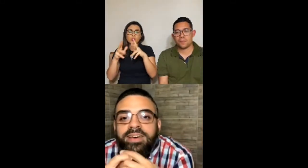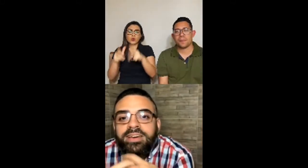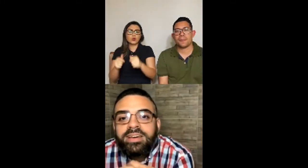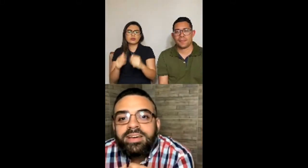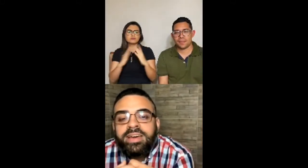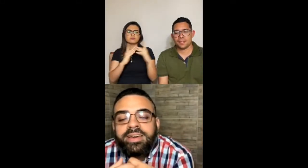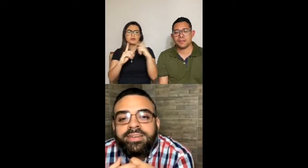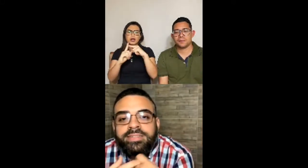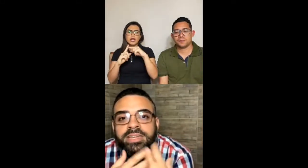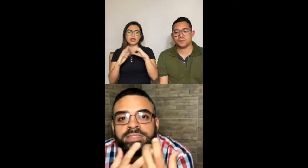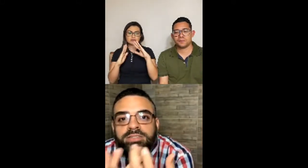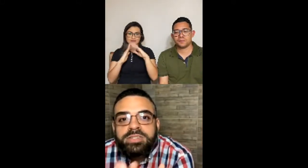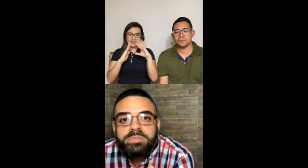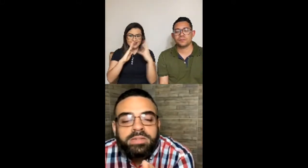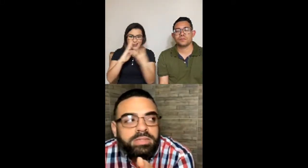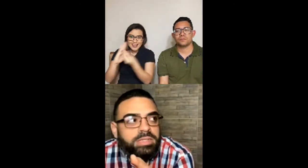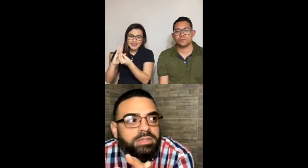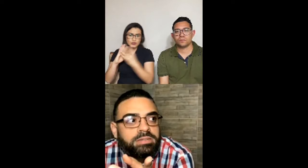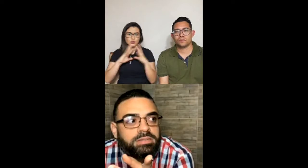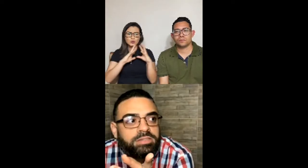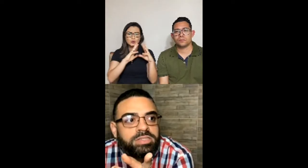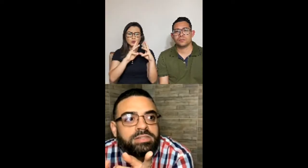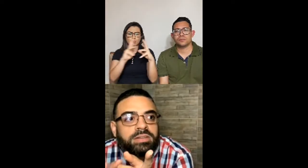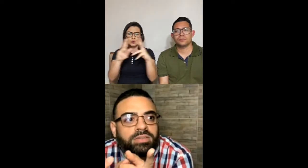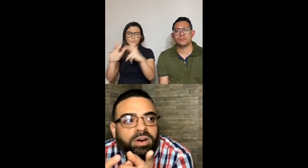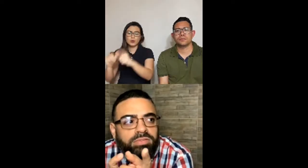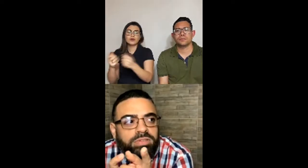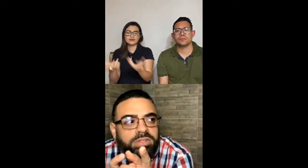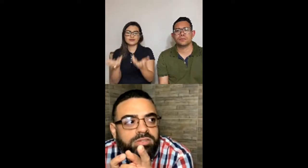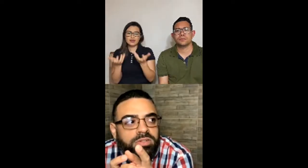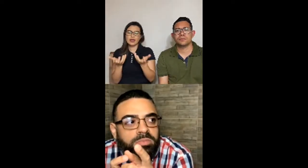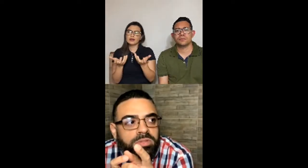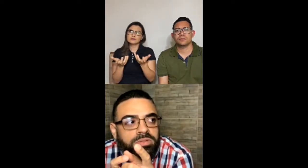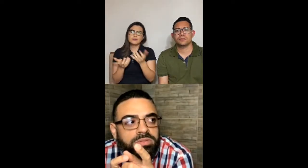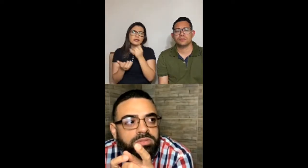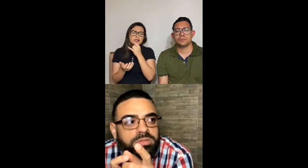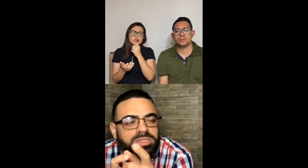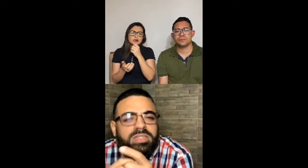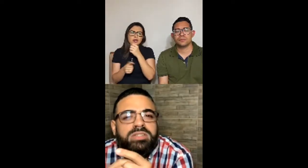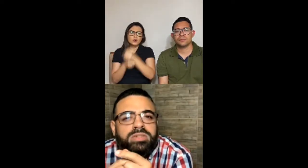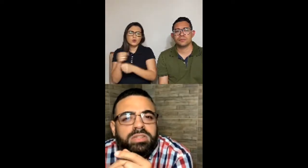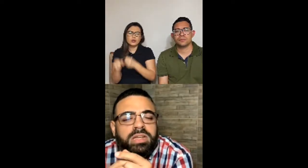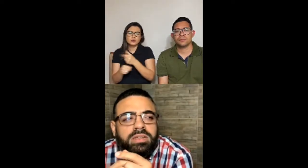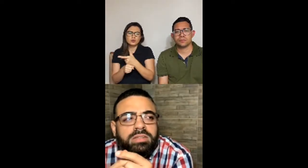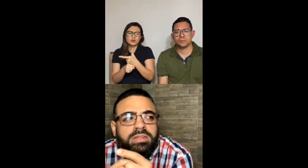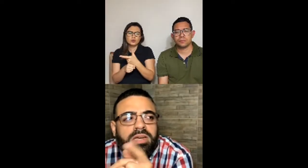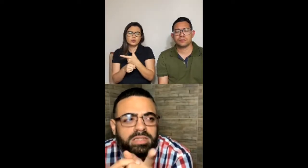Agora, todo mundo quer envolver, desde